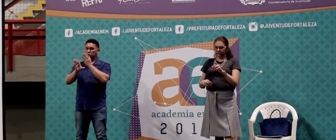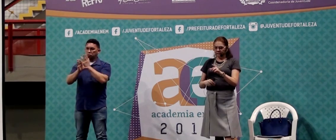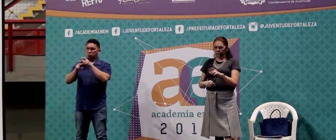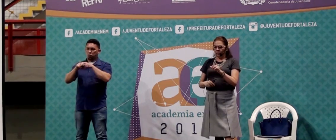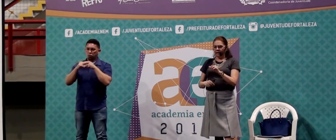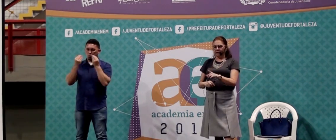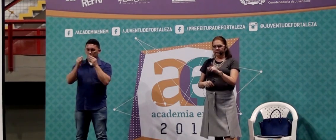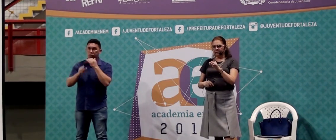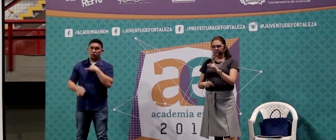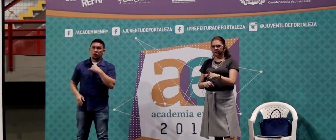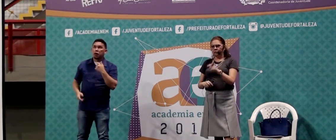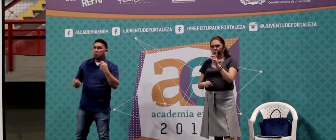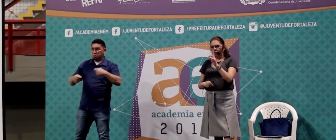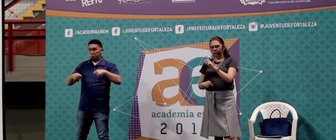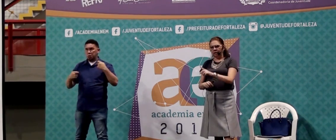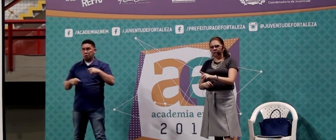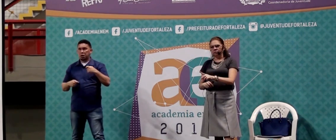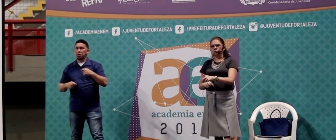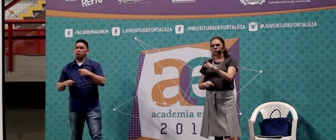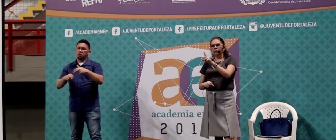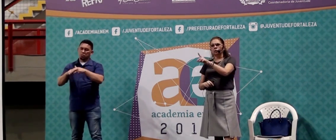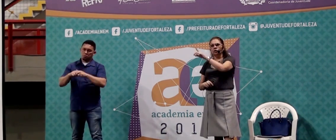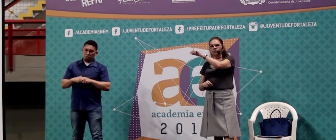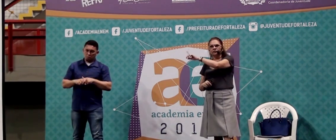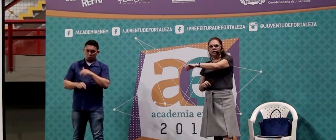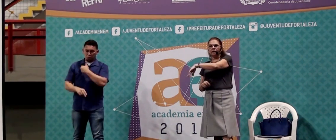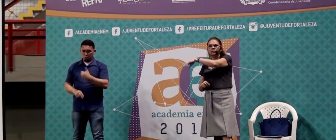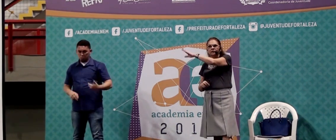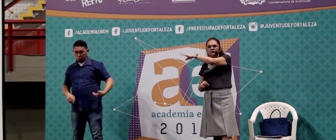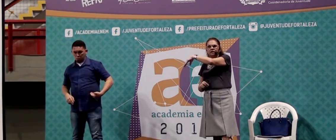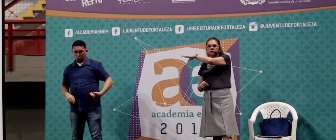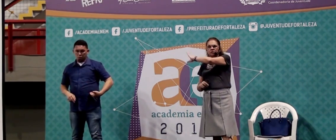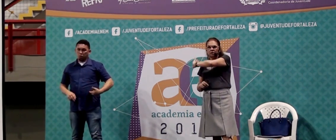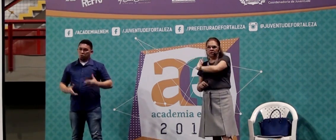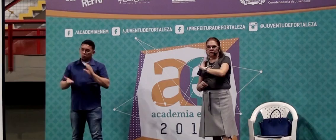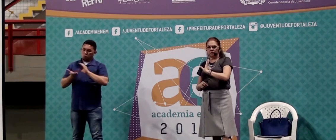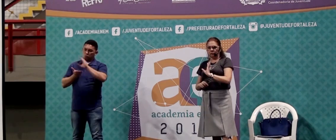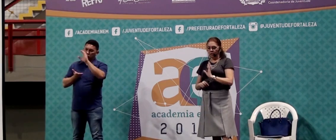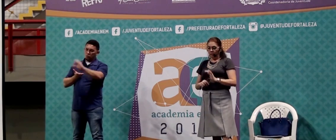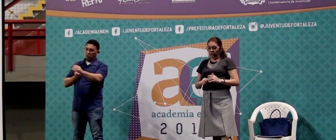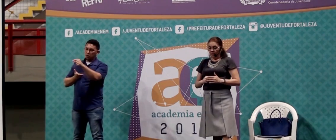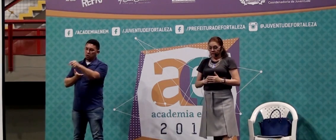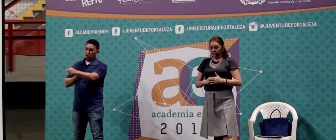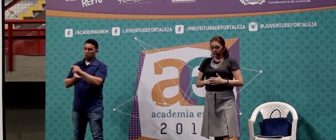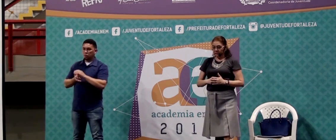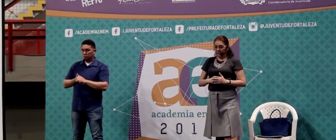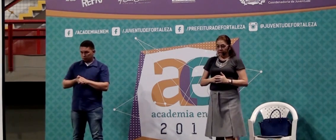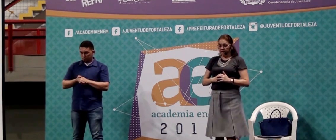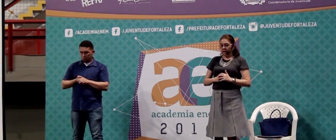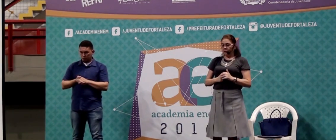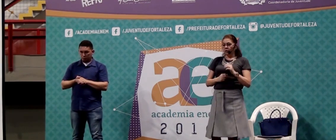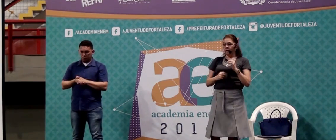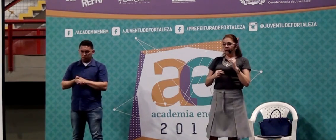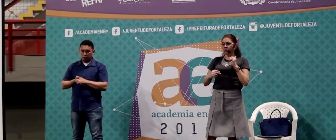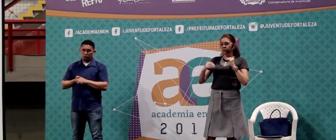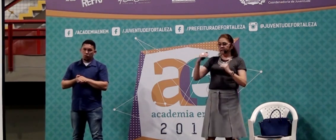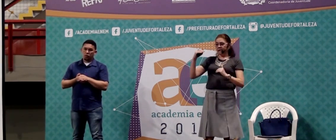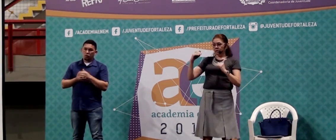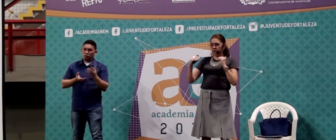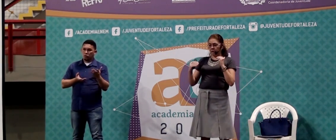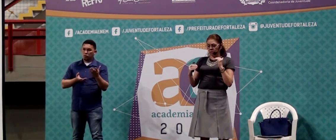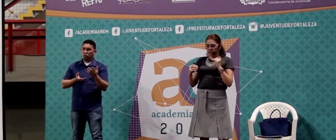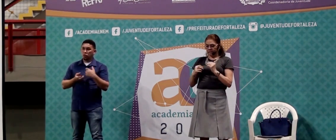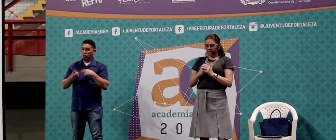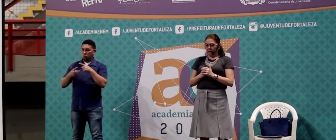portanto. Diga assim, ó, é necessário, portanto, que o governo invista nisso. Se você quiser colocar